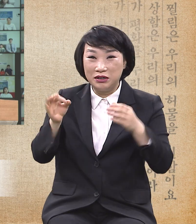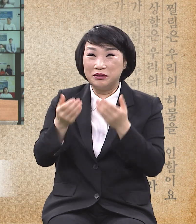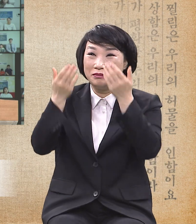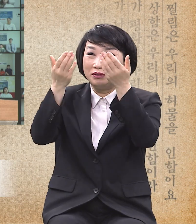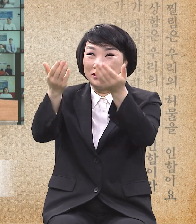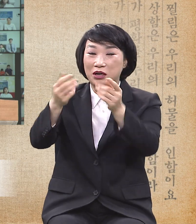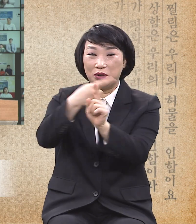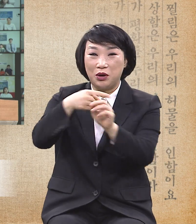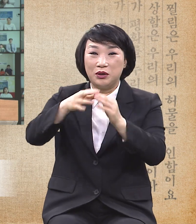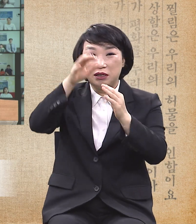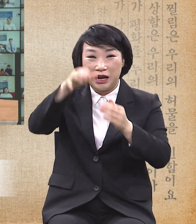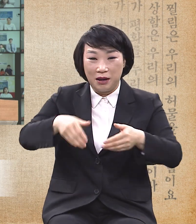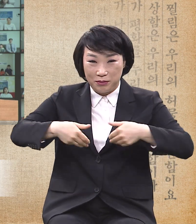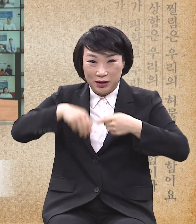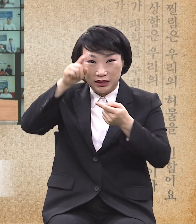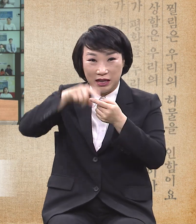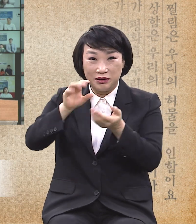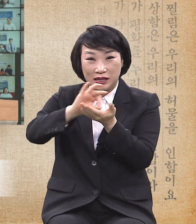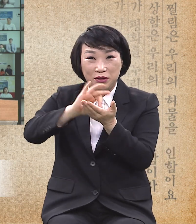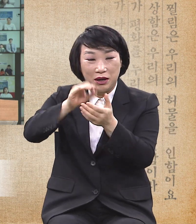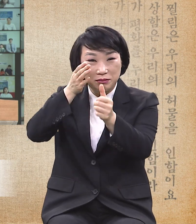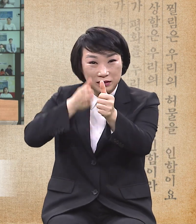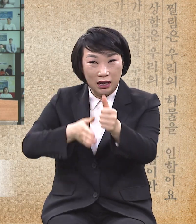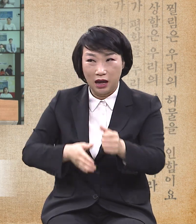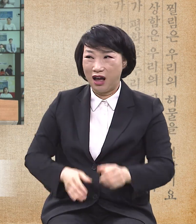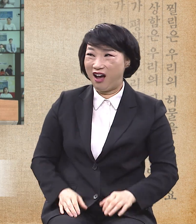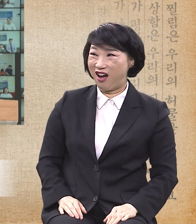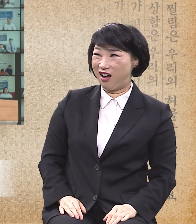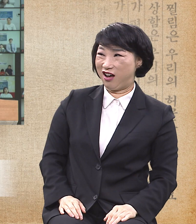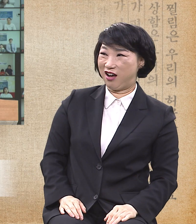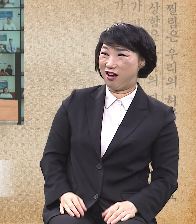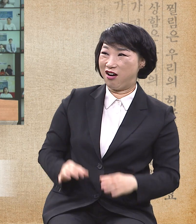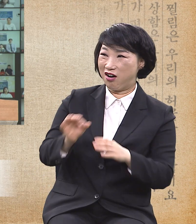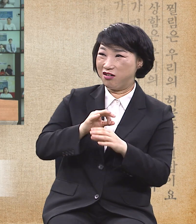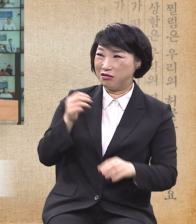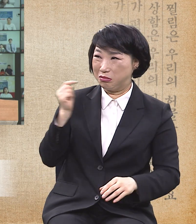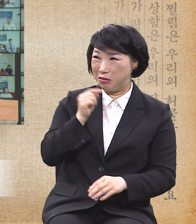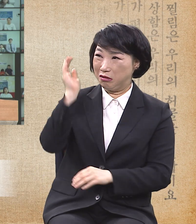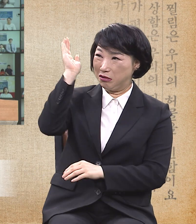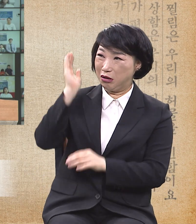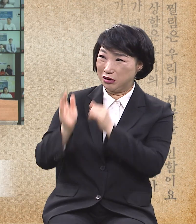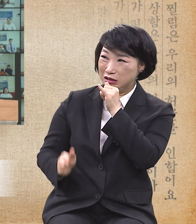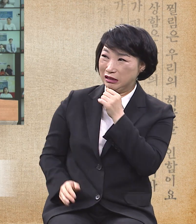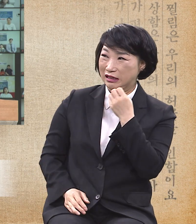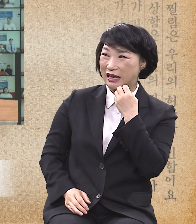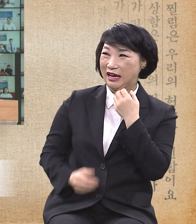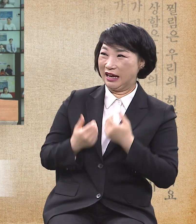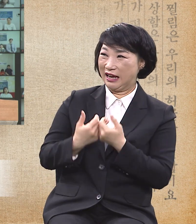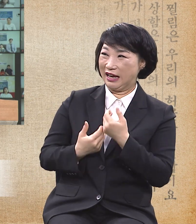드려 교회가 필요한 대로 씁시다. 무엇이 헌금을 강조하는지